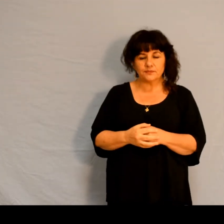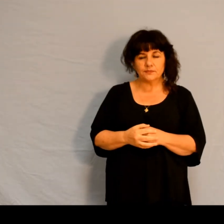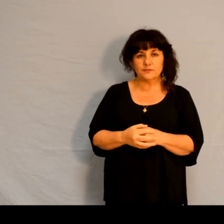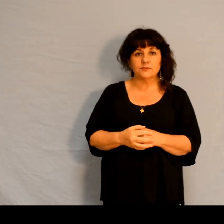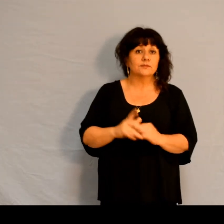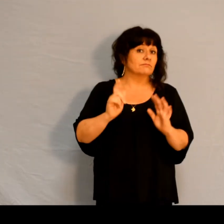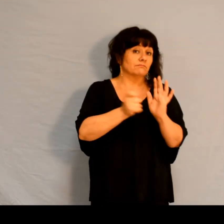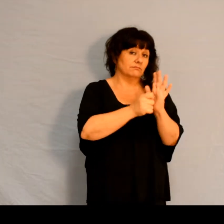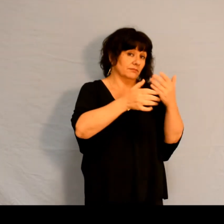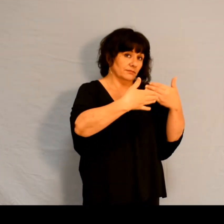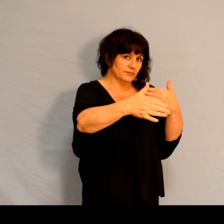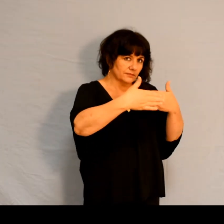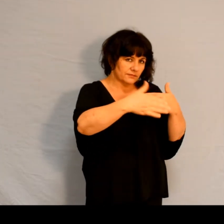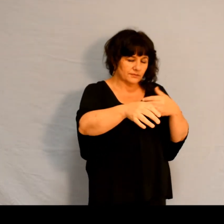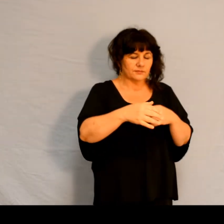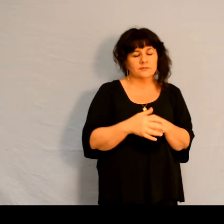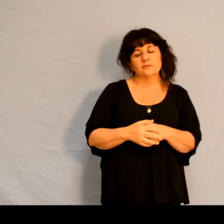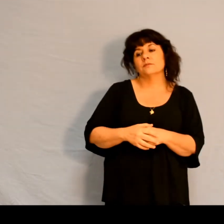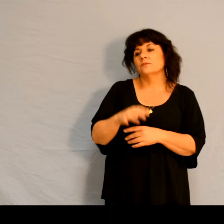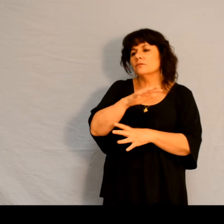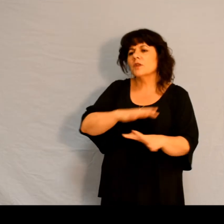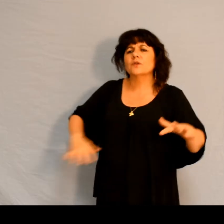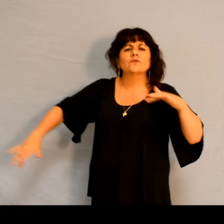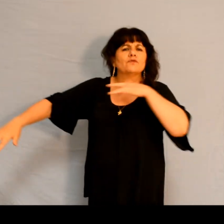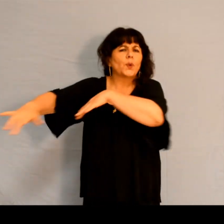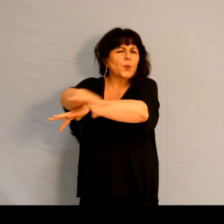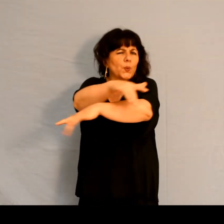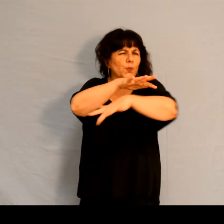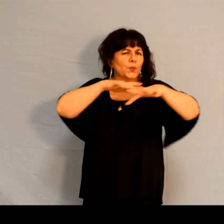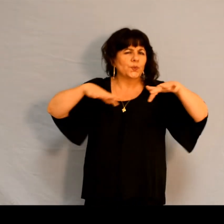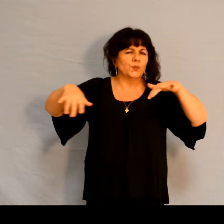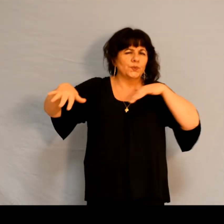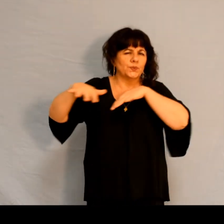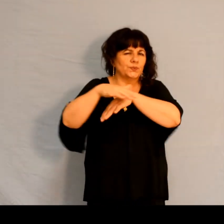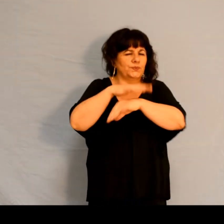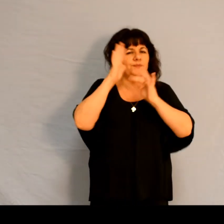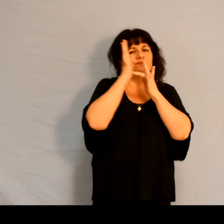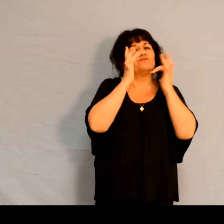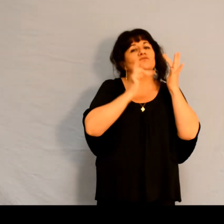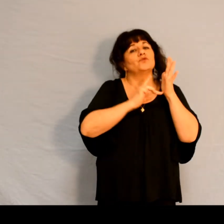En ce temps-là, du milieu de la foule, quelqu'un demanda à Jésus: